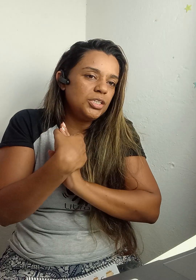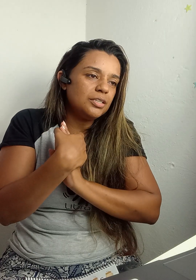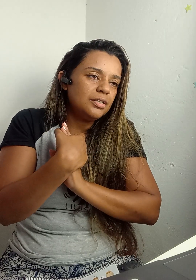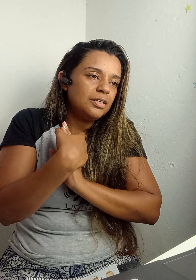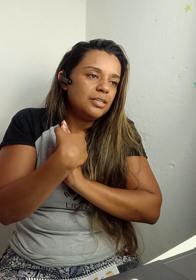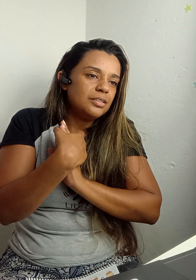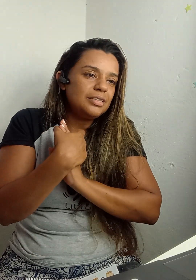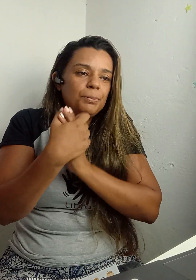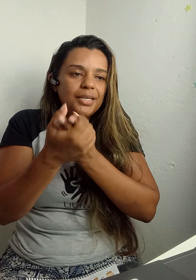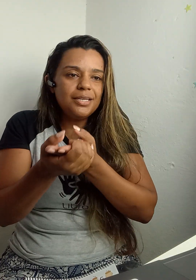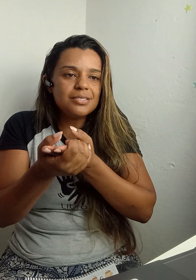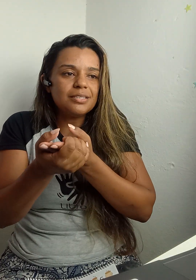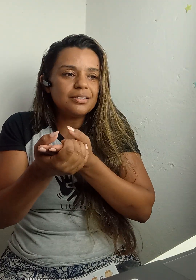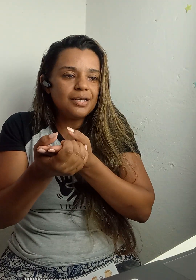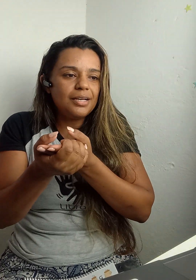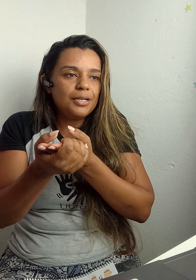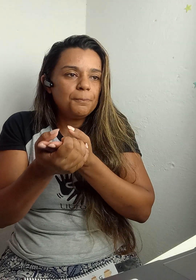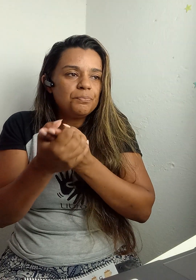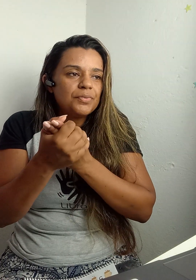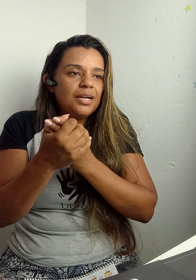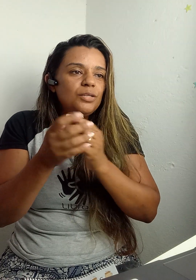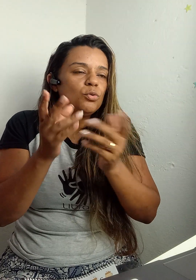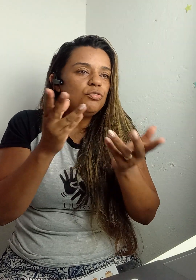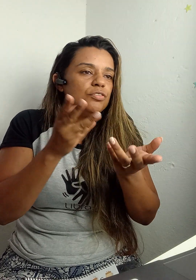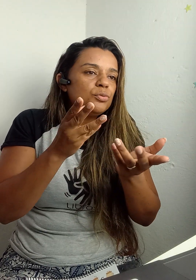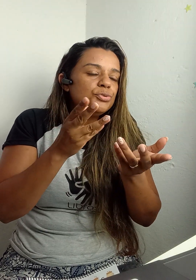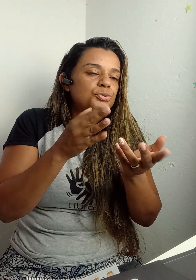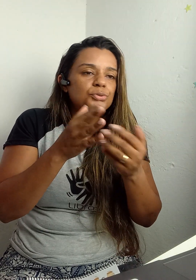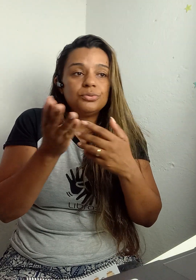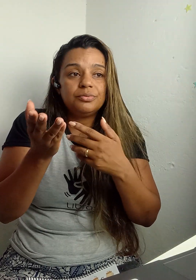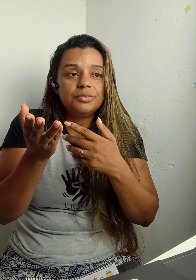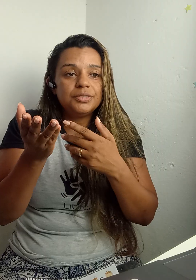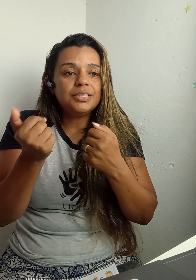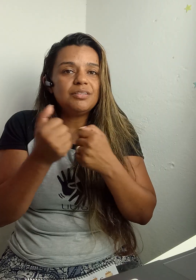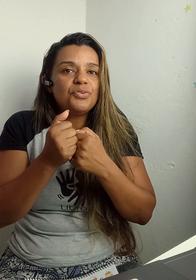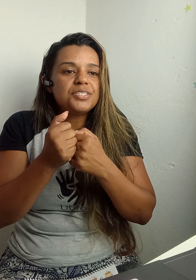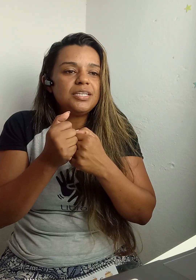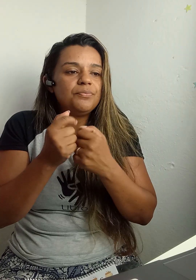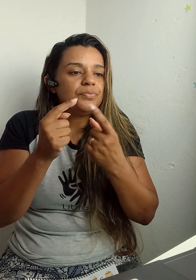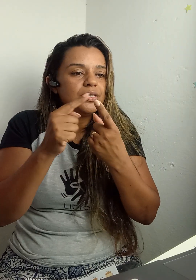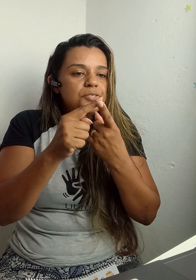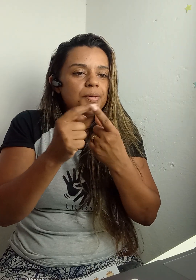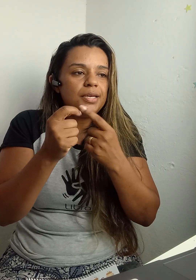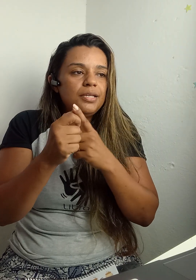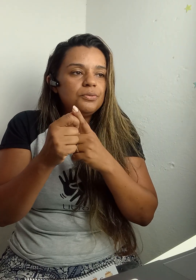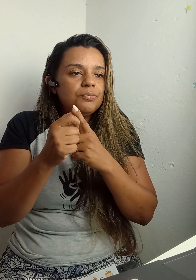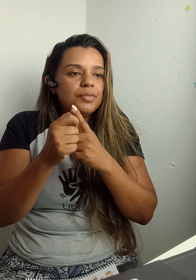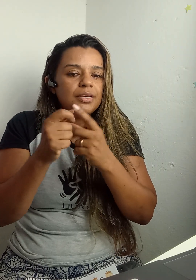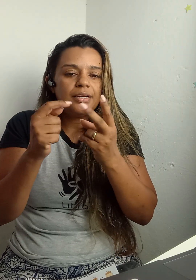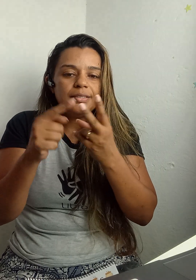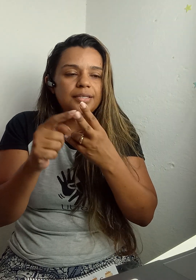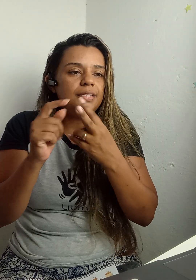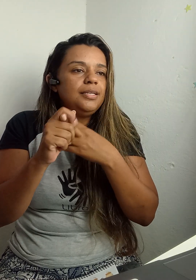dia. Sem preguiça, tá? Ai, não convivo com surdo. O que você vai fazer? Espelho,